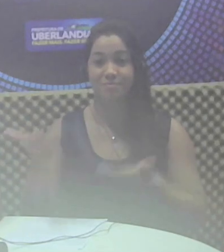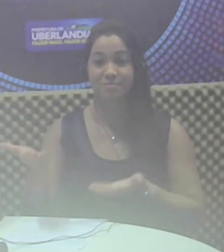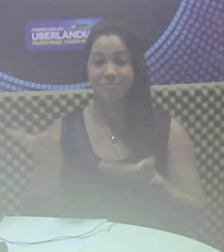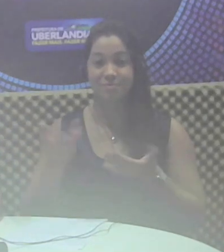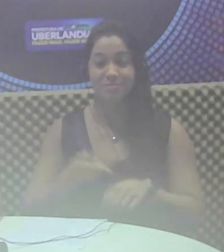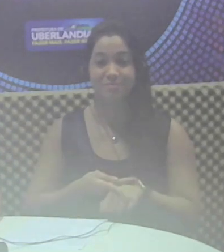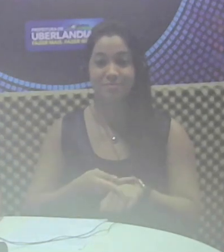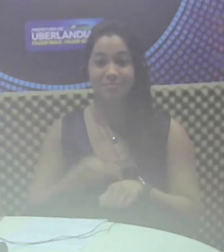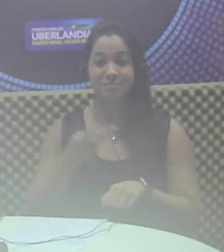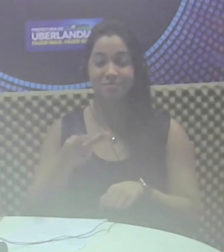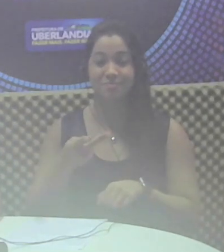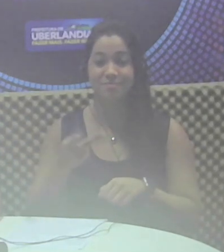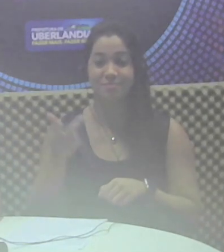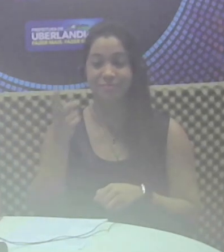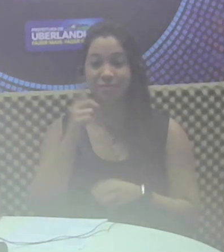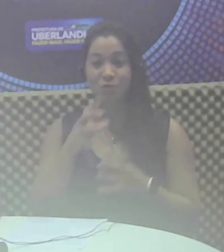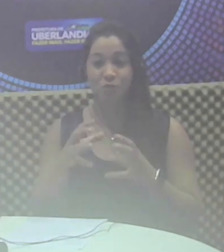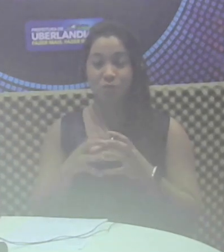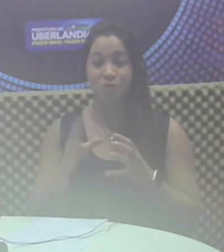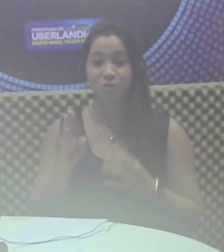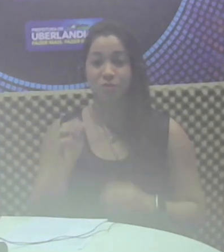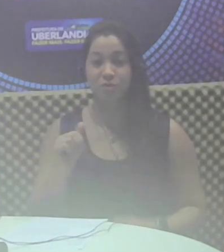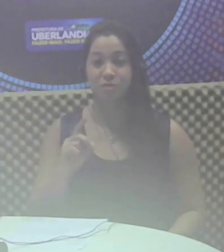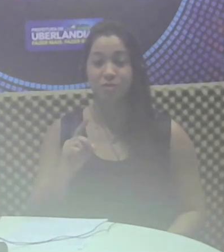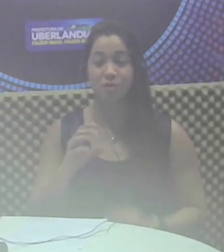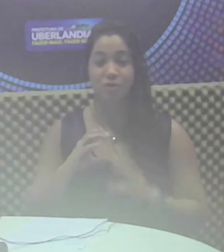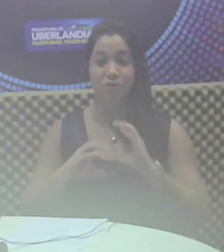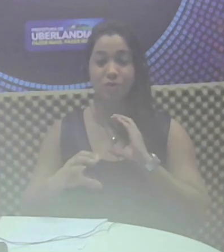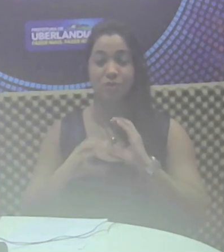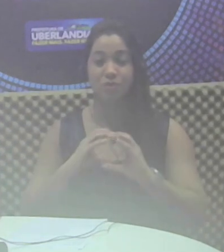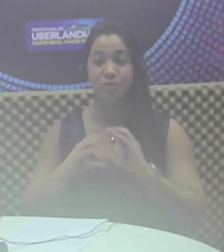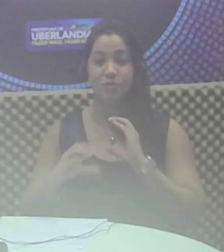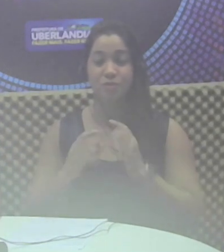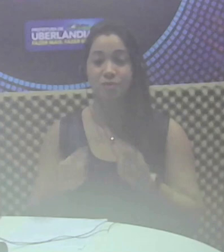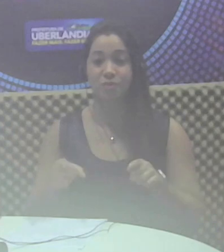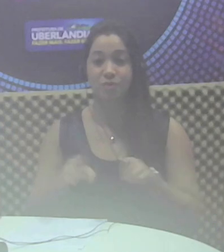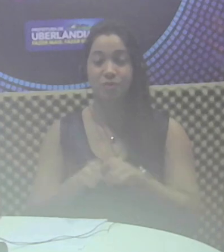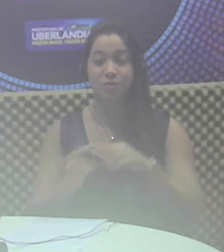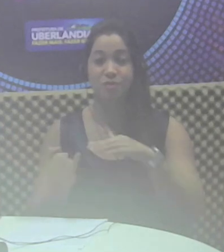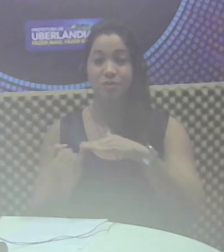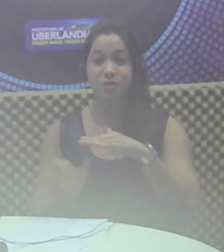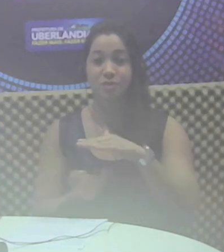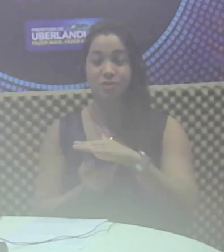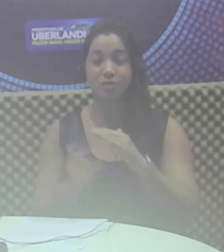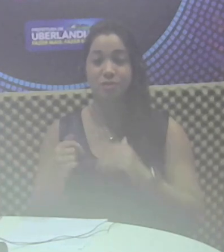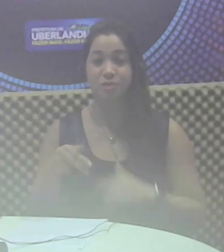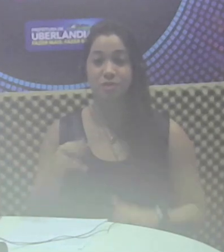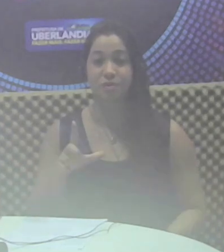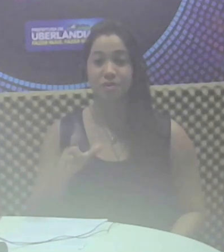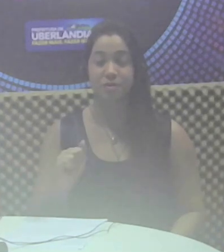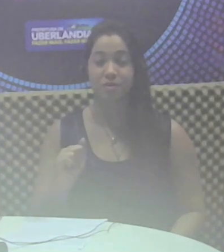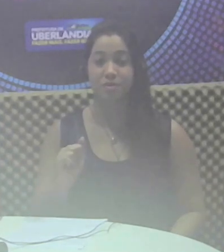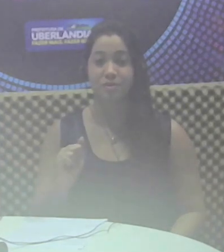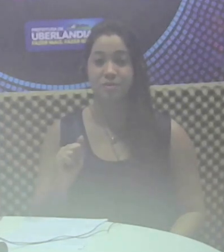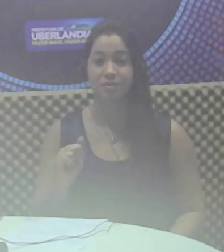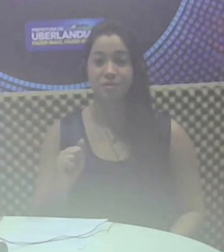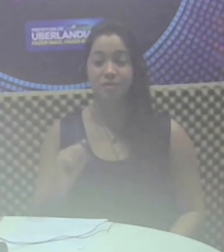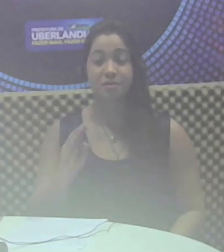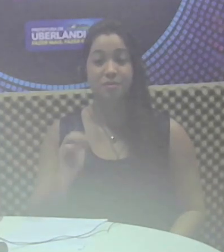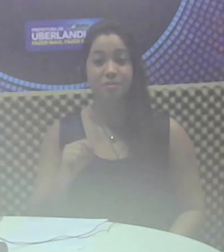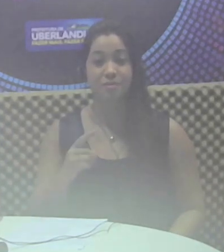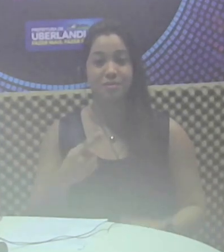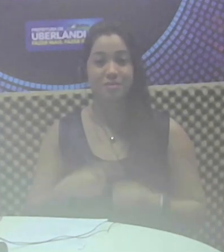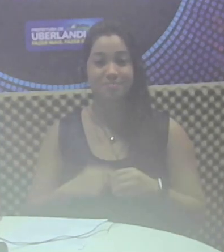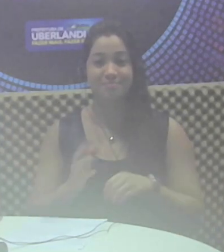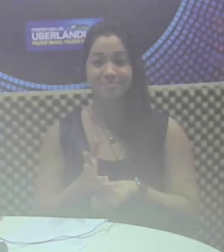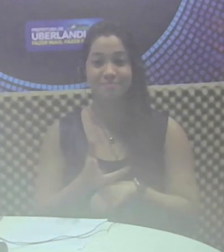premiação, concedida pelo Grupo Bandeirantes de Comunicação em parceria com o Instituto Áquila. O Prêmio Band Cidades Excelentes